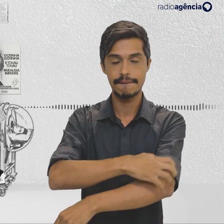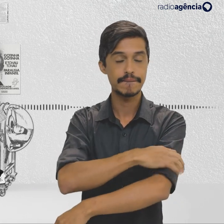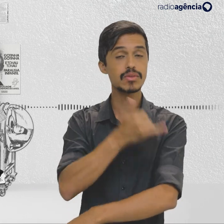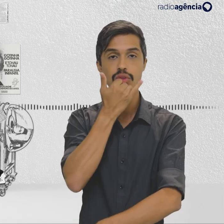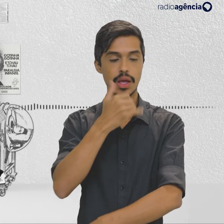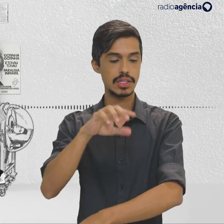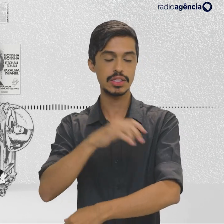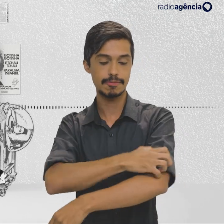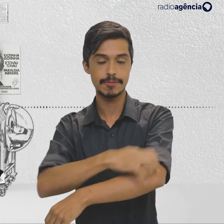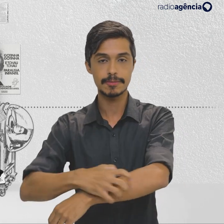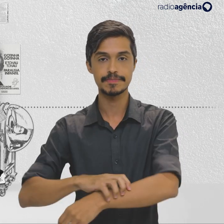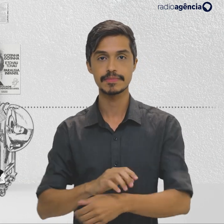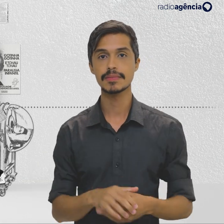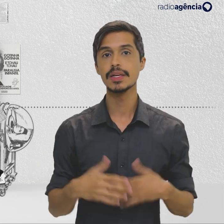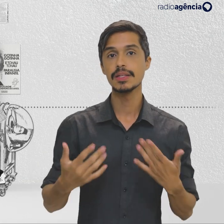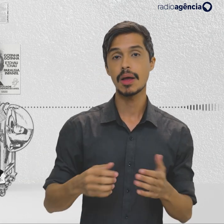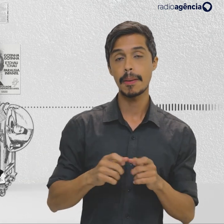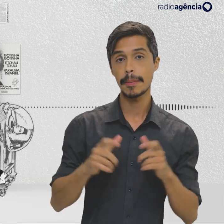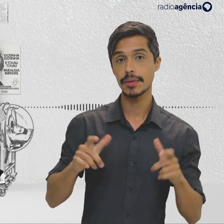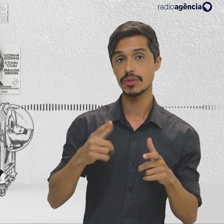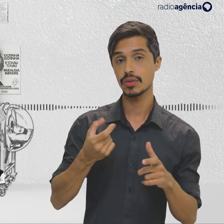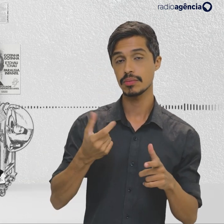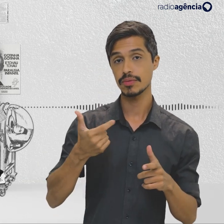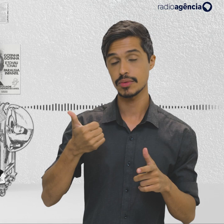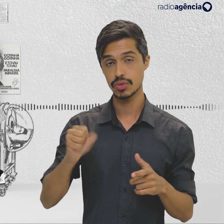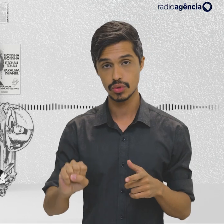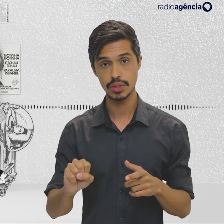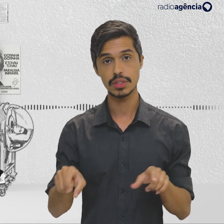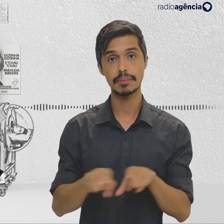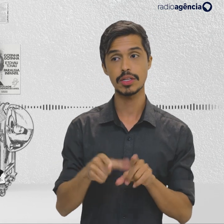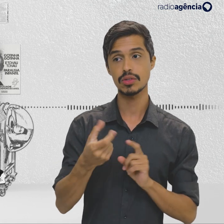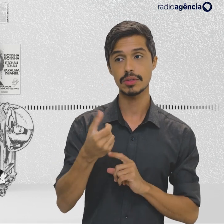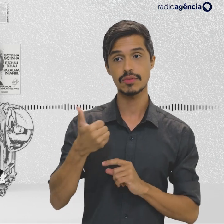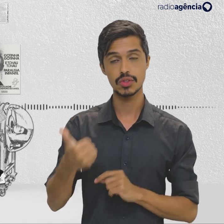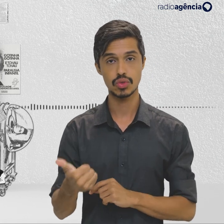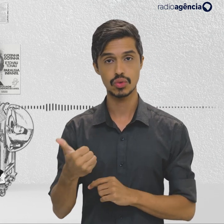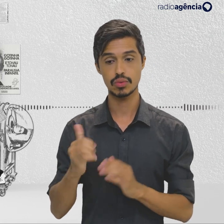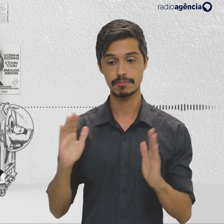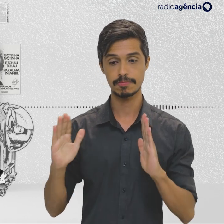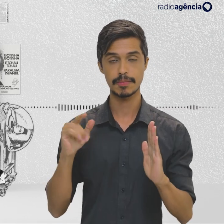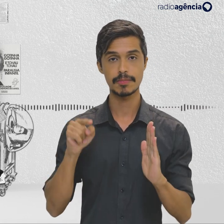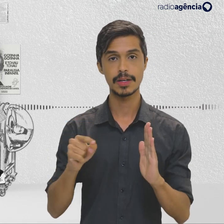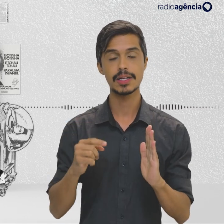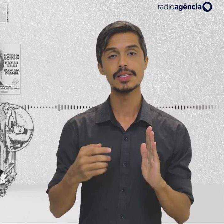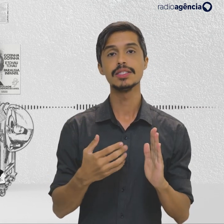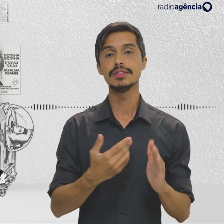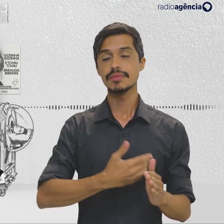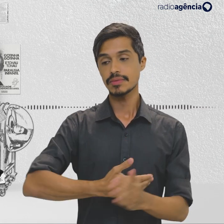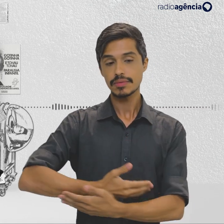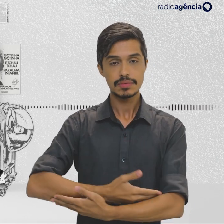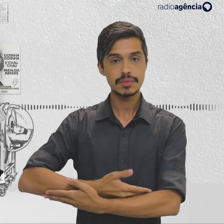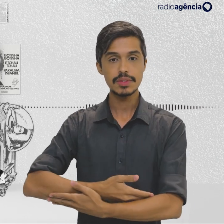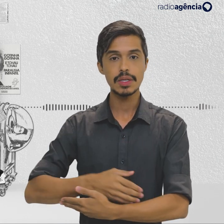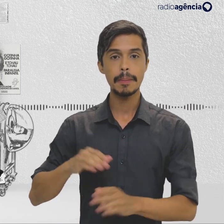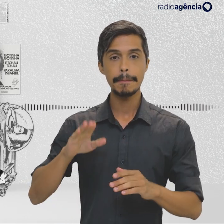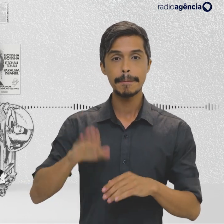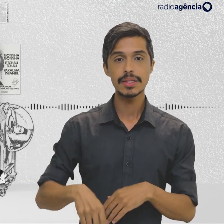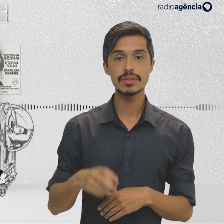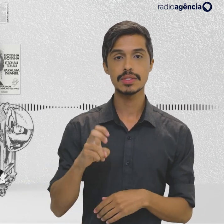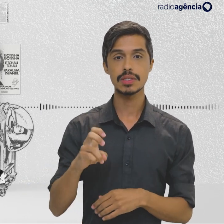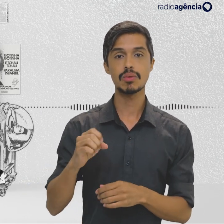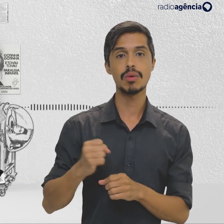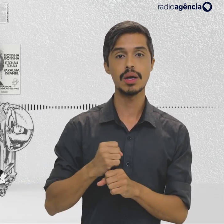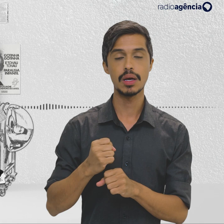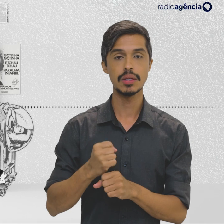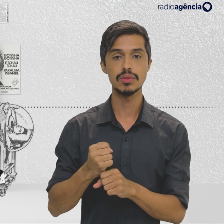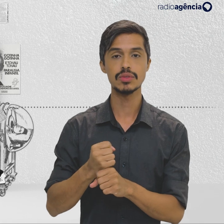crianças pequenas e entre 2018 e 2021 26 crianças com menos de 5 anos